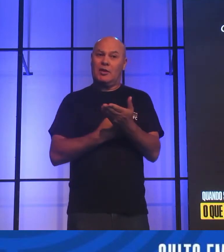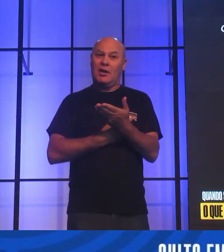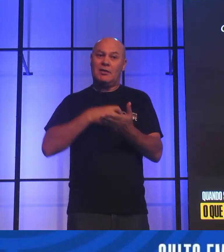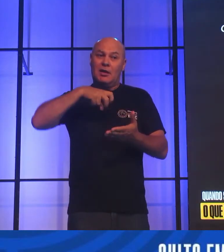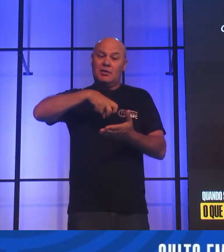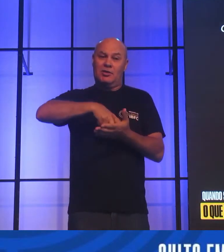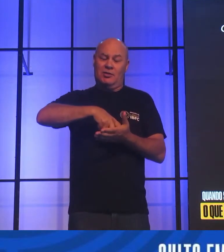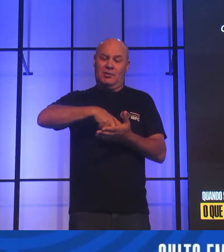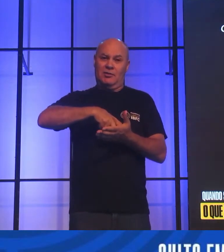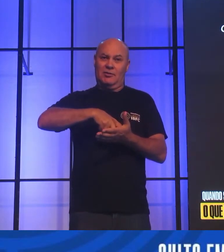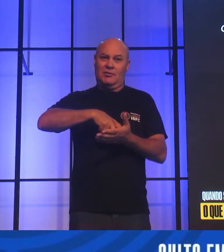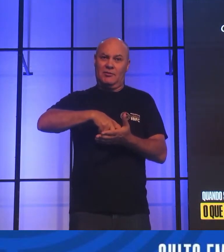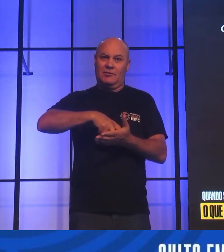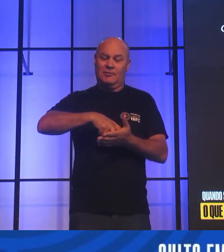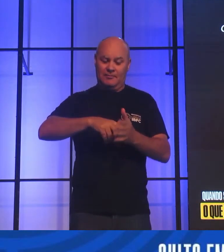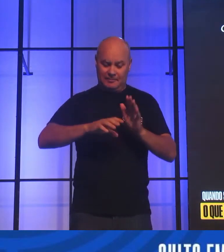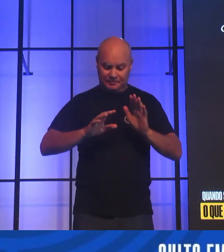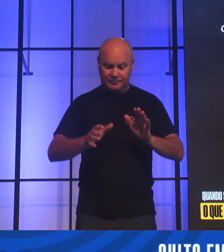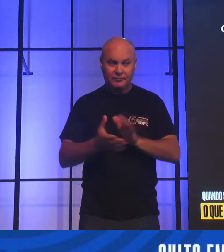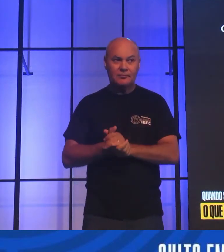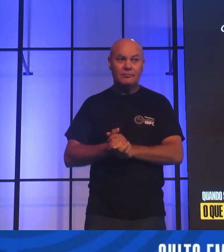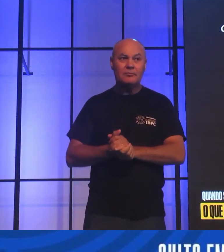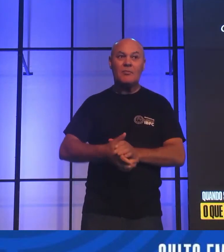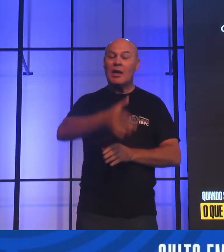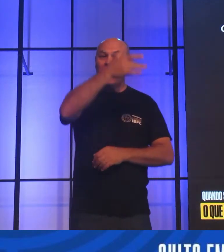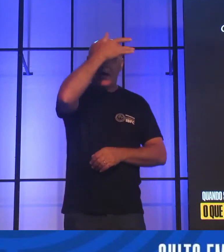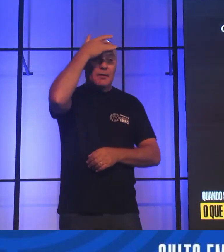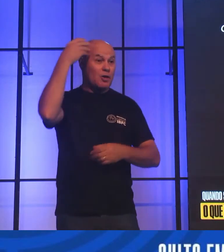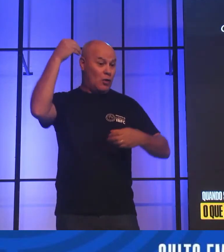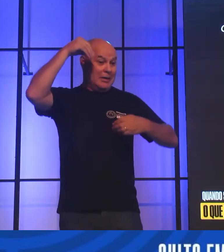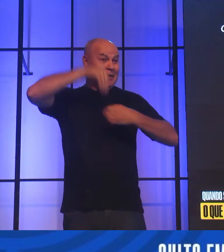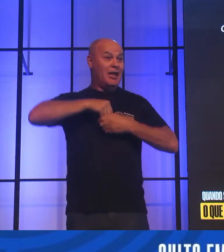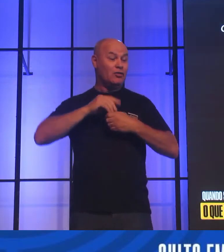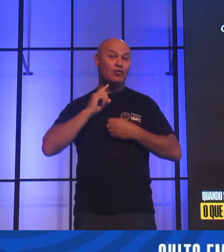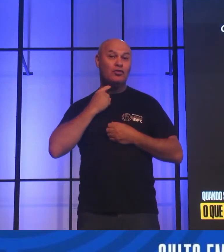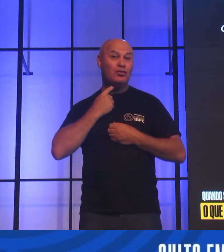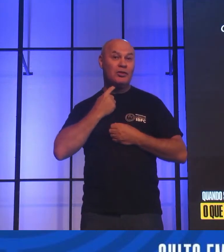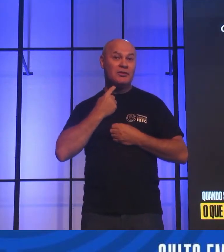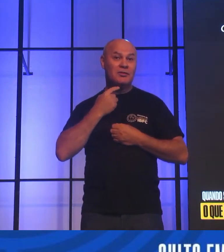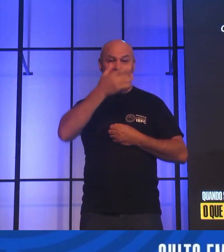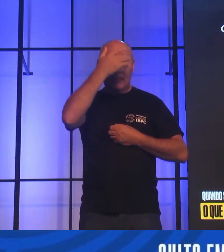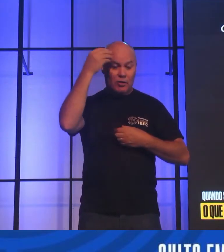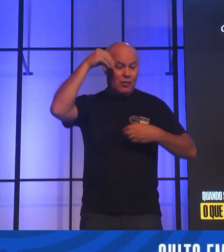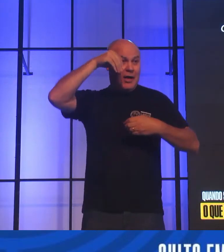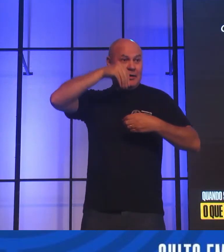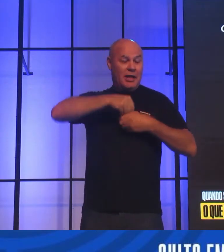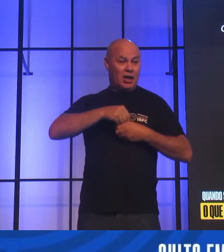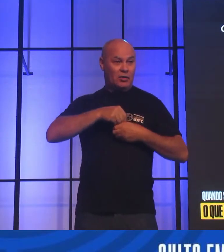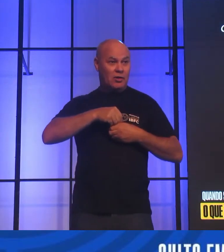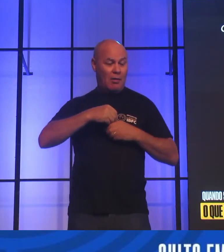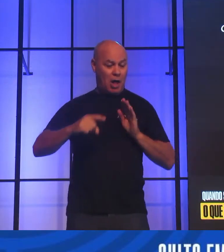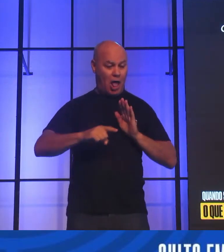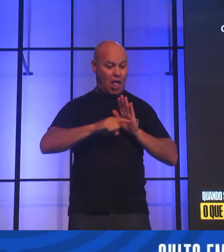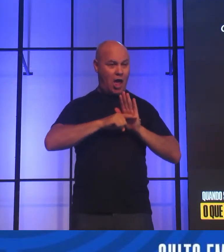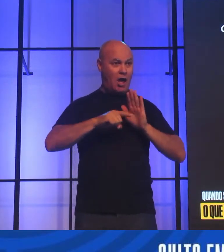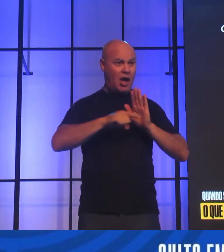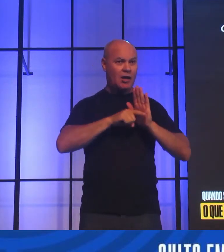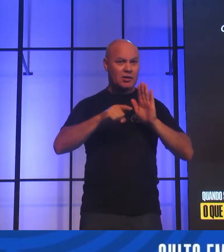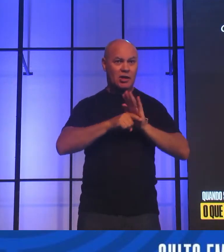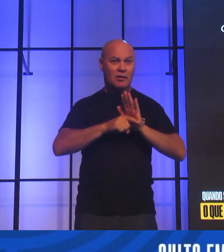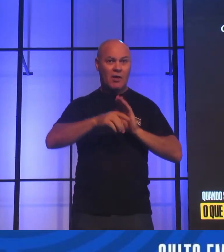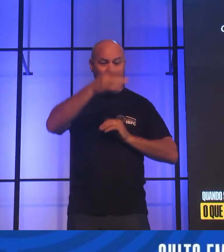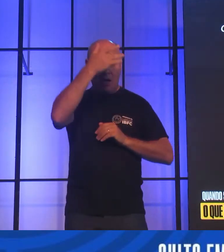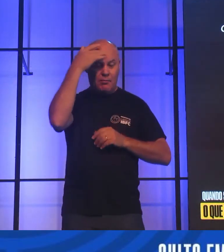fique impura, suja, ruim, negativa, prejudicial, problemática.